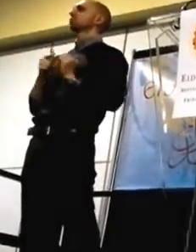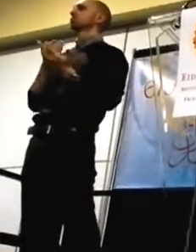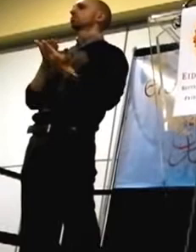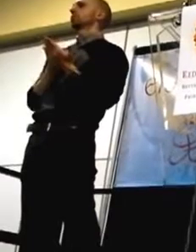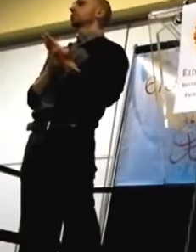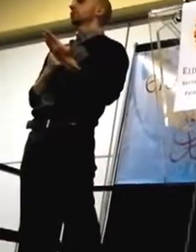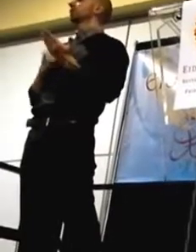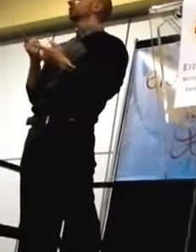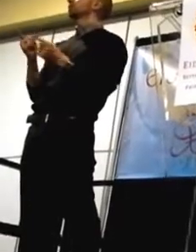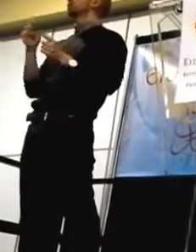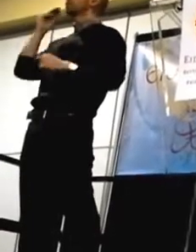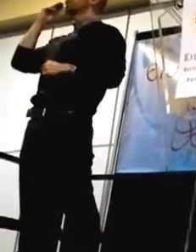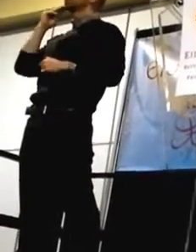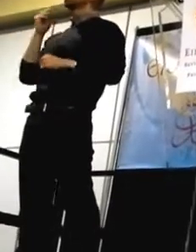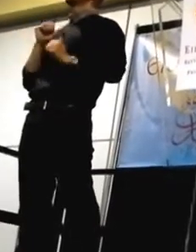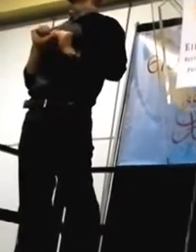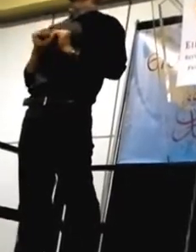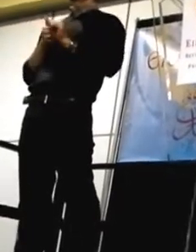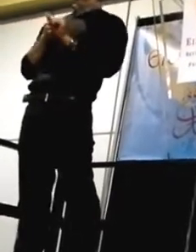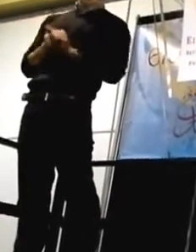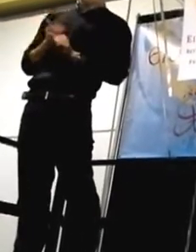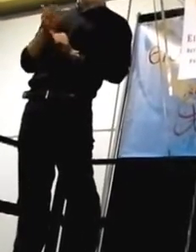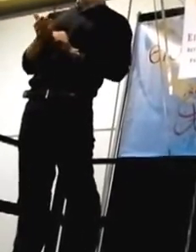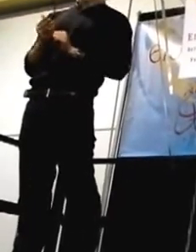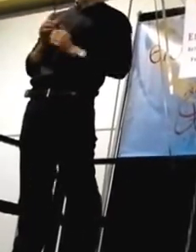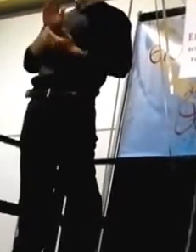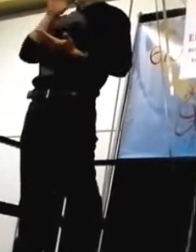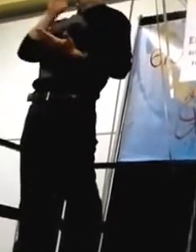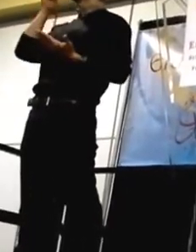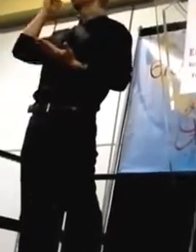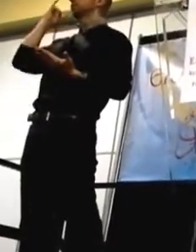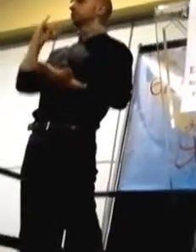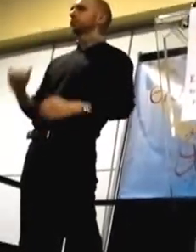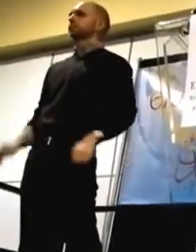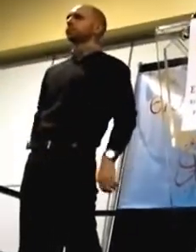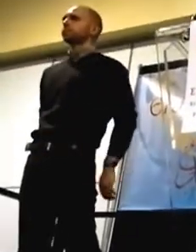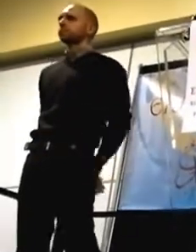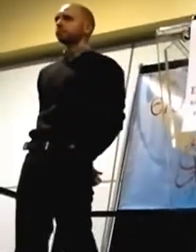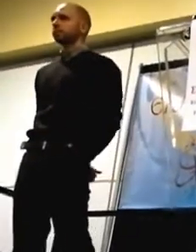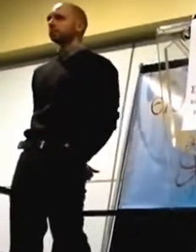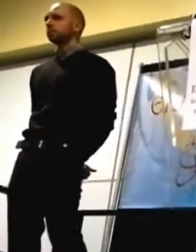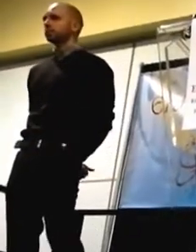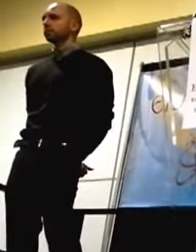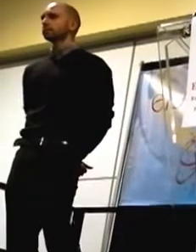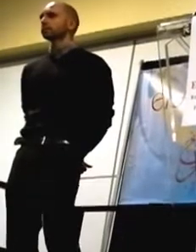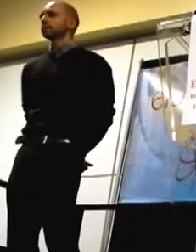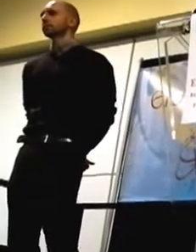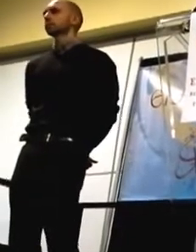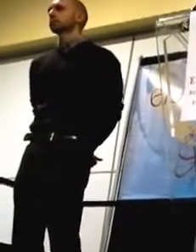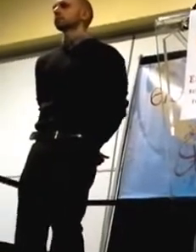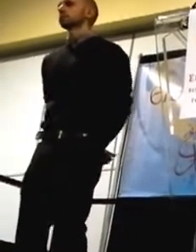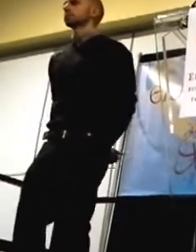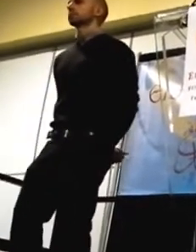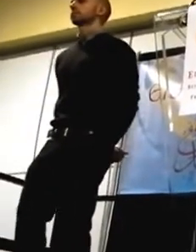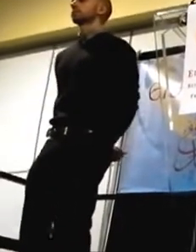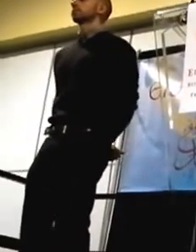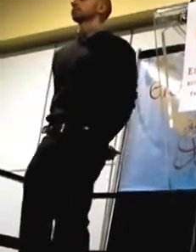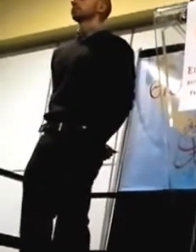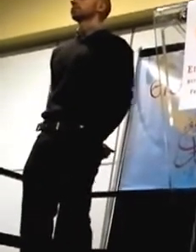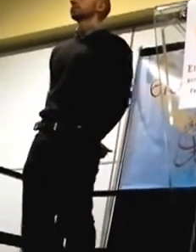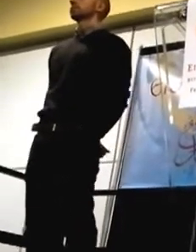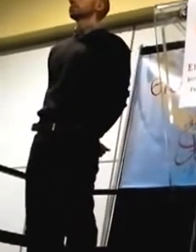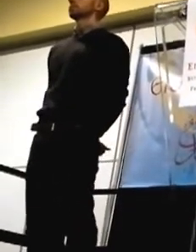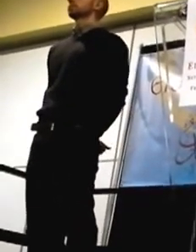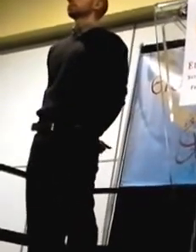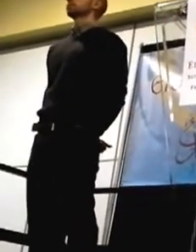اغفر للمسلمين والمسلمات يا الله، والمؤمنين والمؤمنات، الأحياء منهم والأموات، إنك يا ربنا